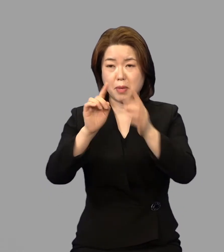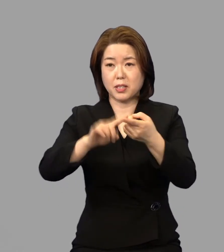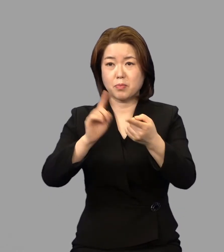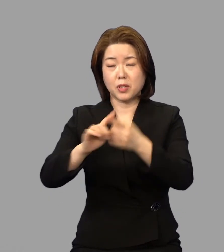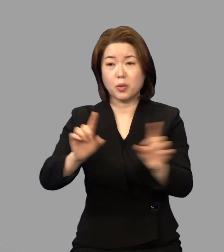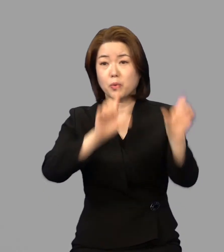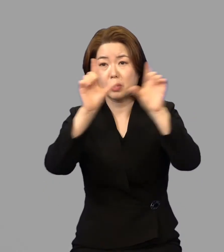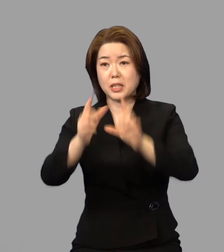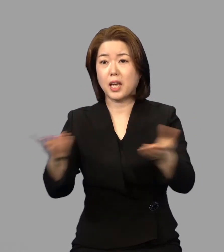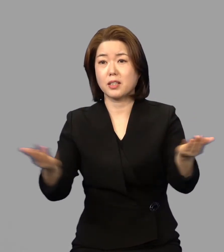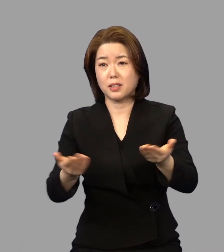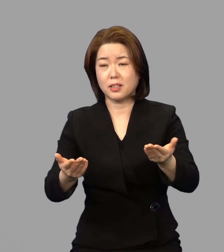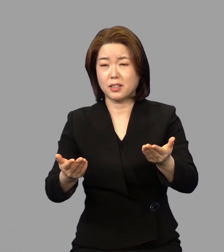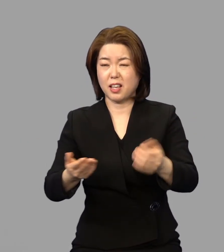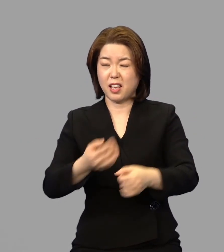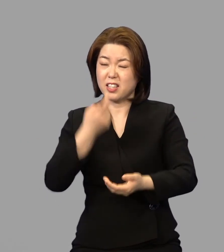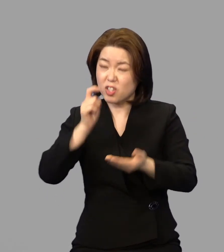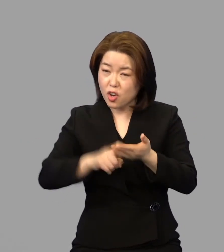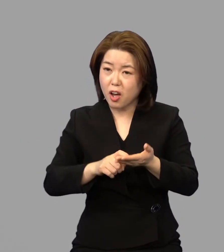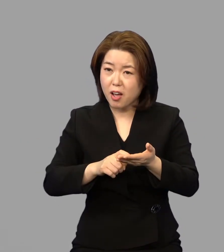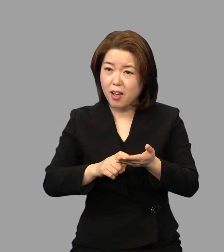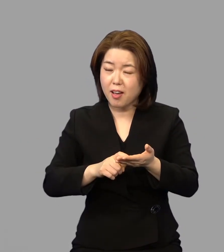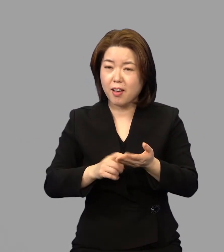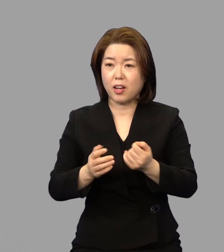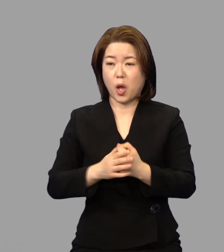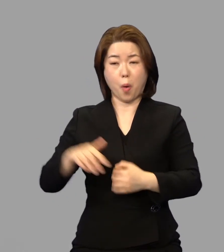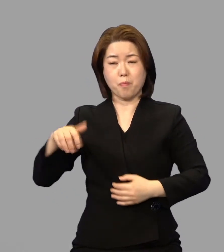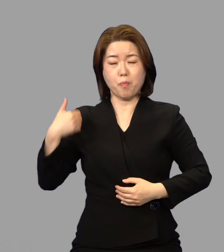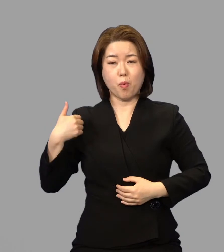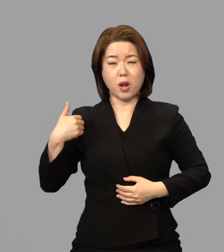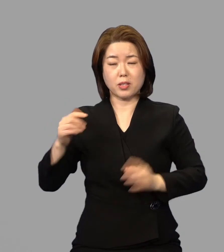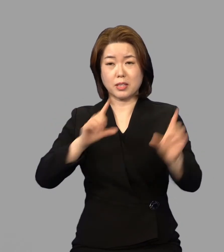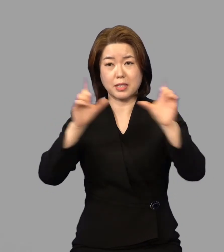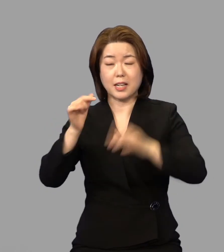그게 간단한 일입니까? 몰라서 지금 못 사는 겁니까?